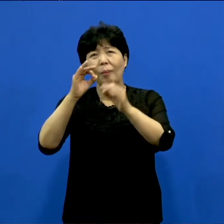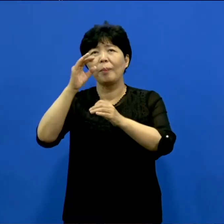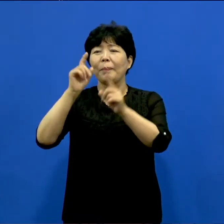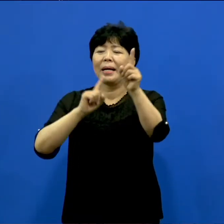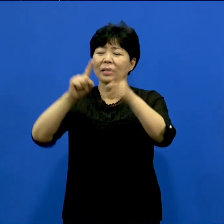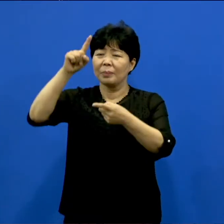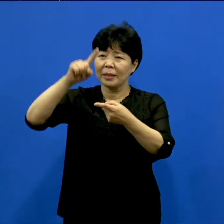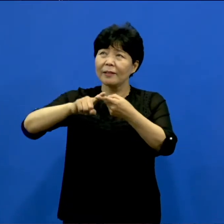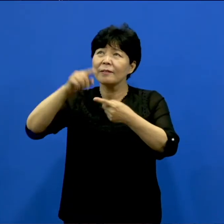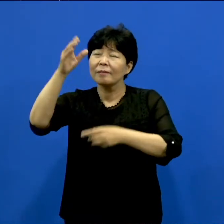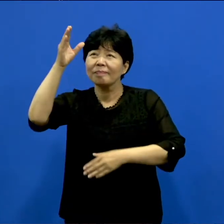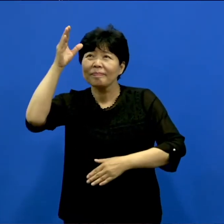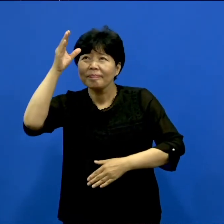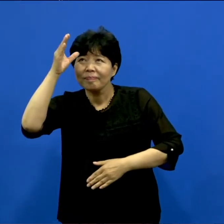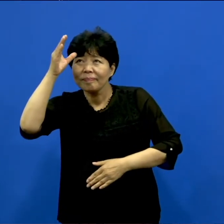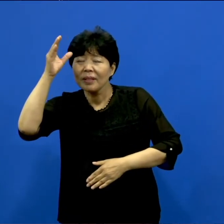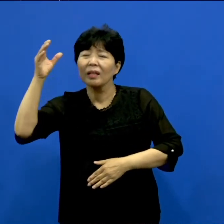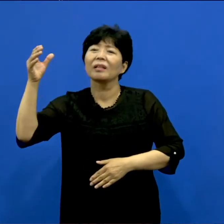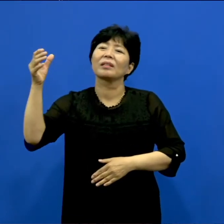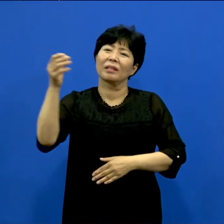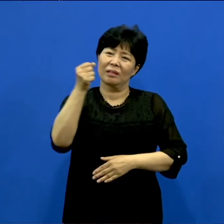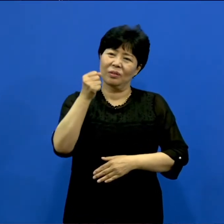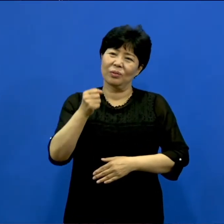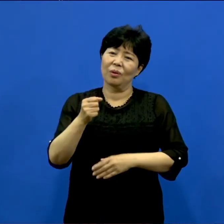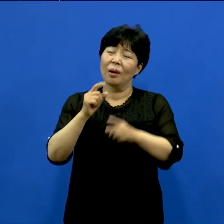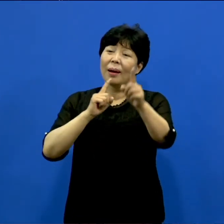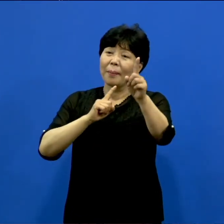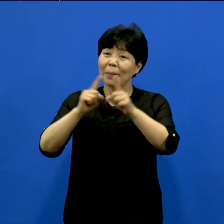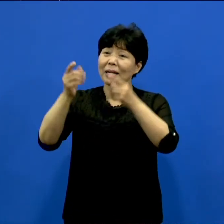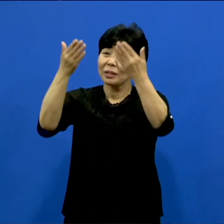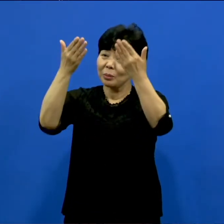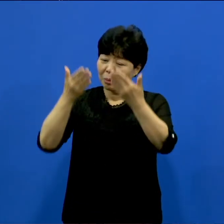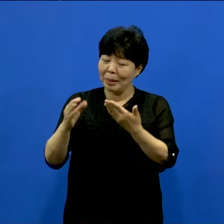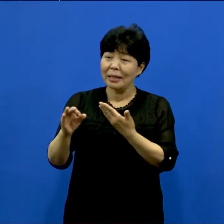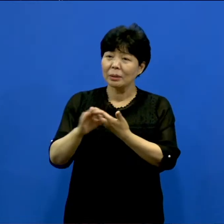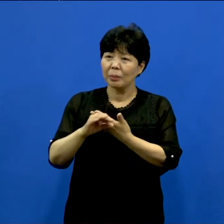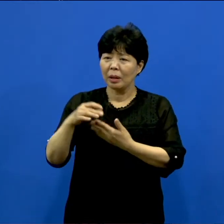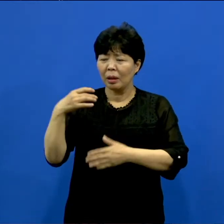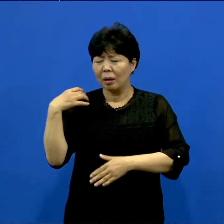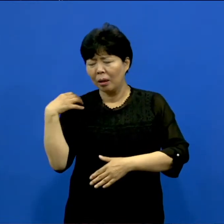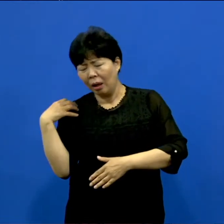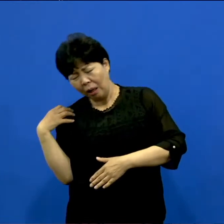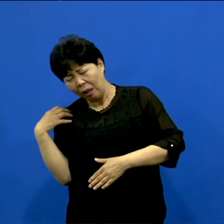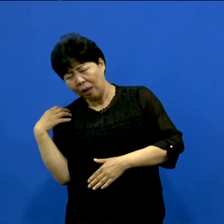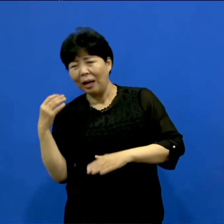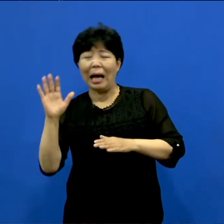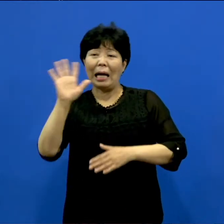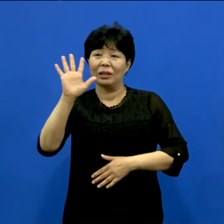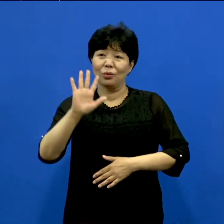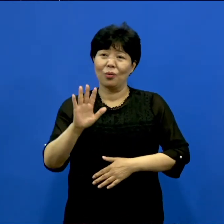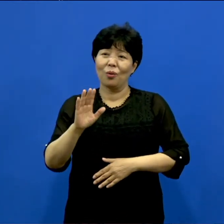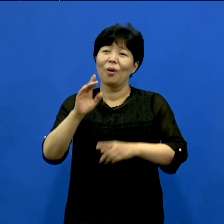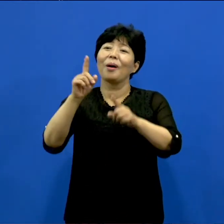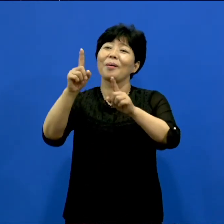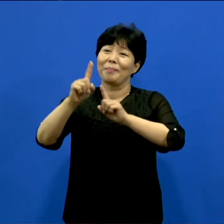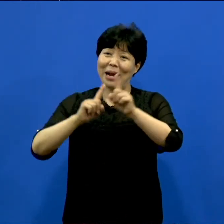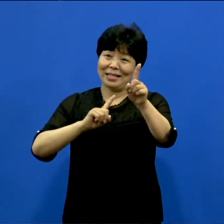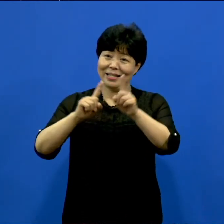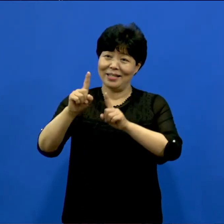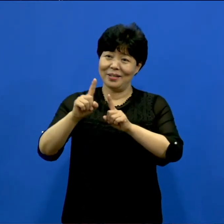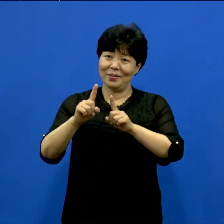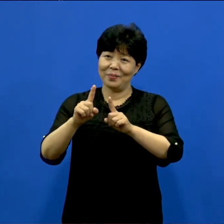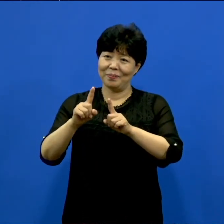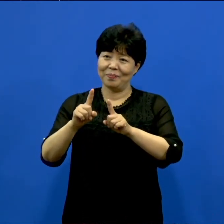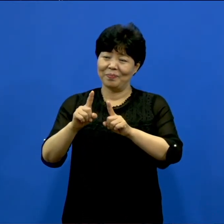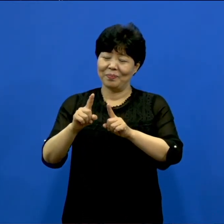하나님의 말씀에 대한 기대, 말씀이 주어지면 그게 부담이 아니라 말씀이 나에게 주어진다는 것은